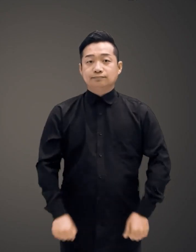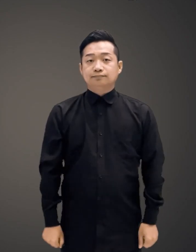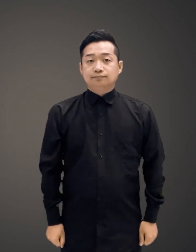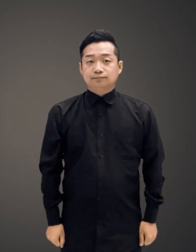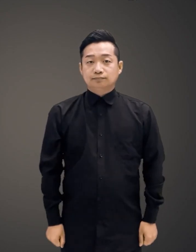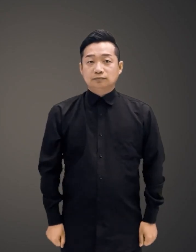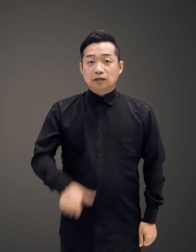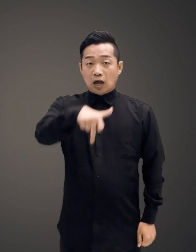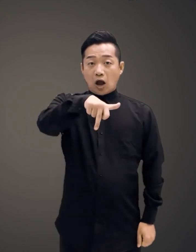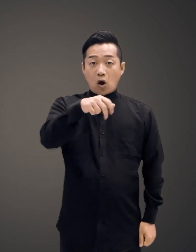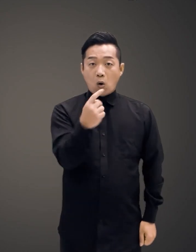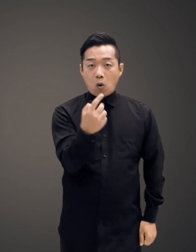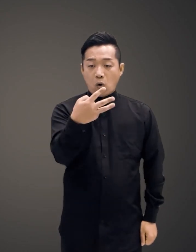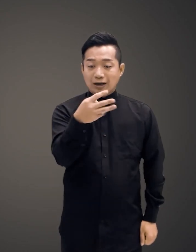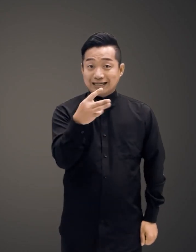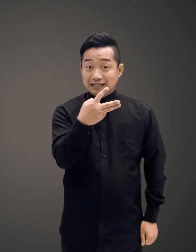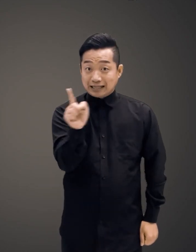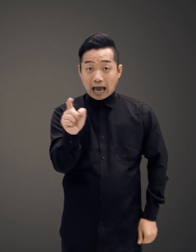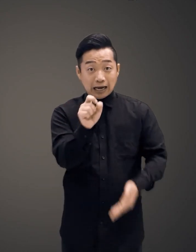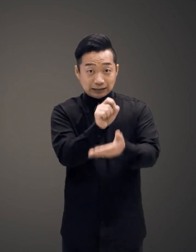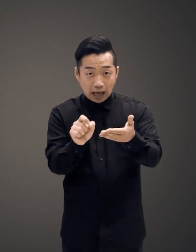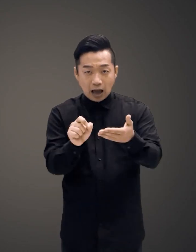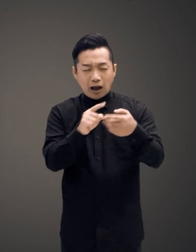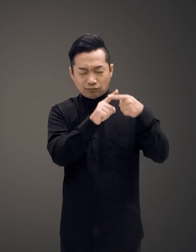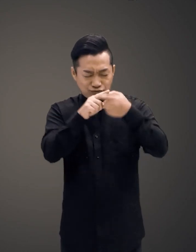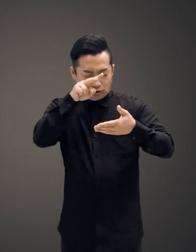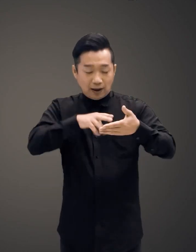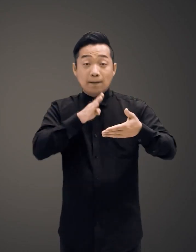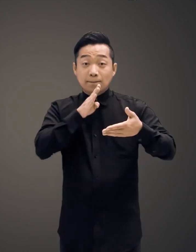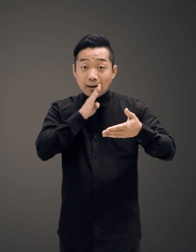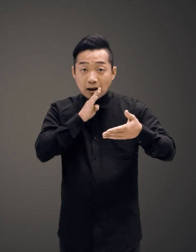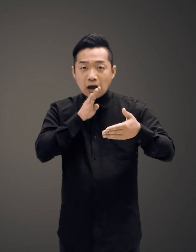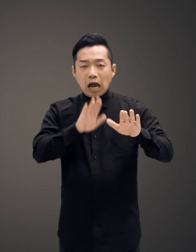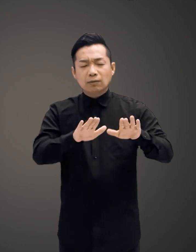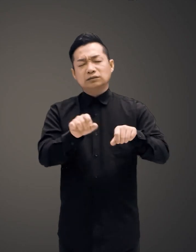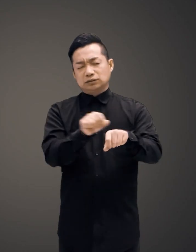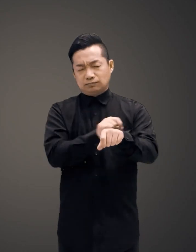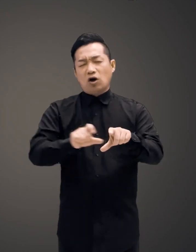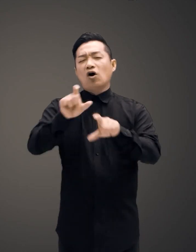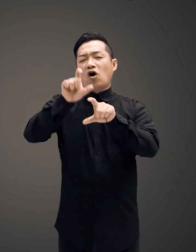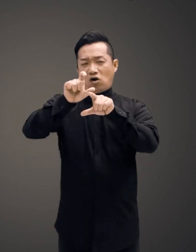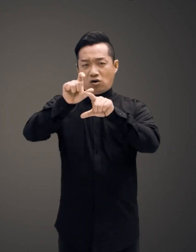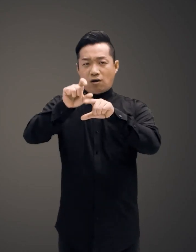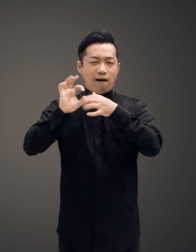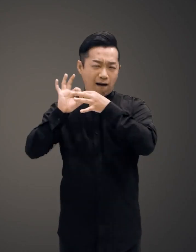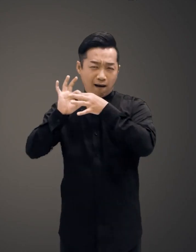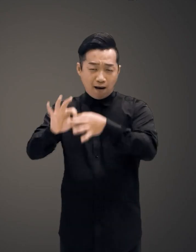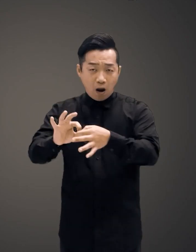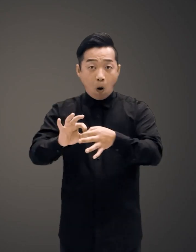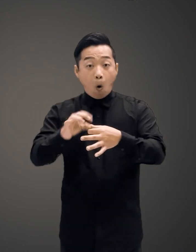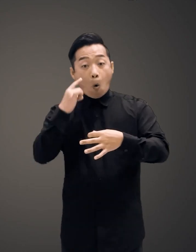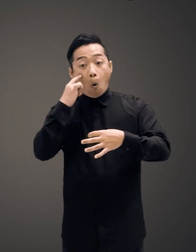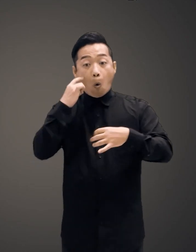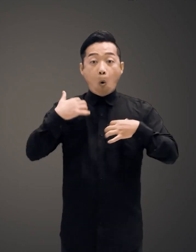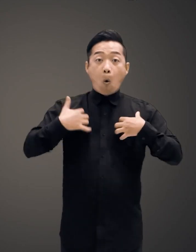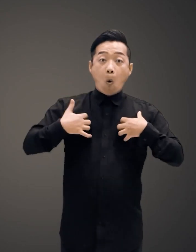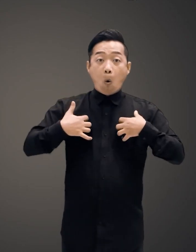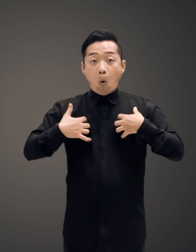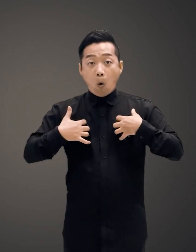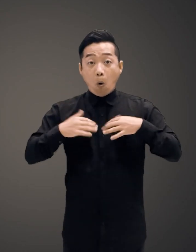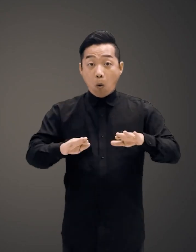나는 코리타의 신작이 나오면 무조건 읽는 사람이지만 이번 작품은 정말 특별하다. 시종일관 어찌나